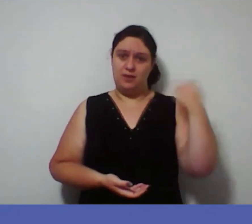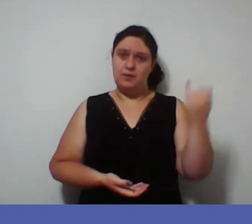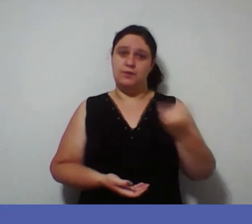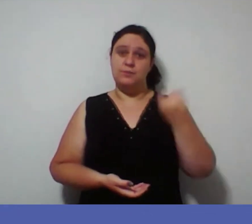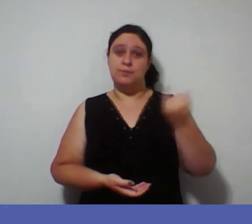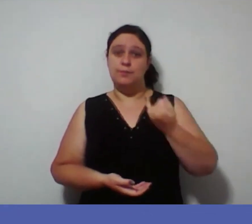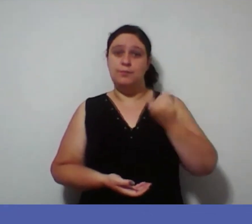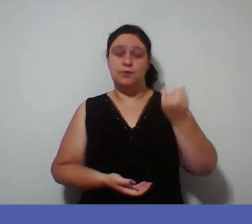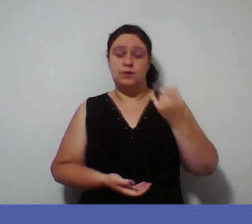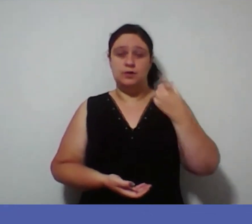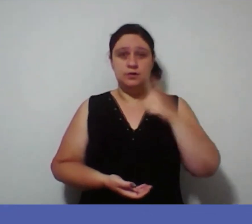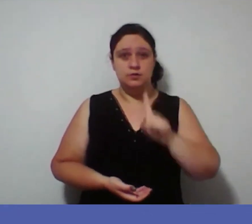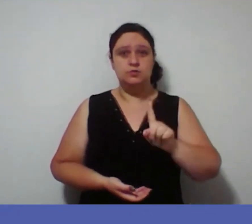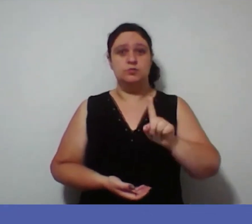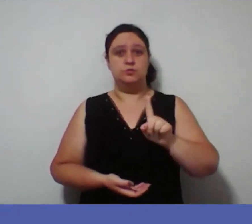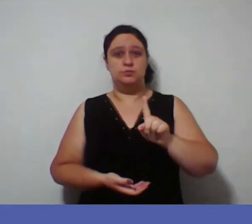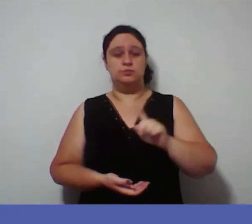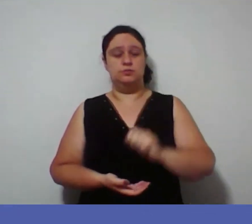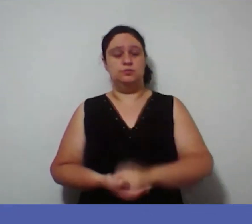últimos.